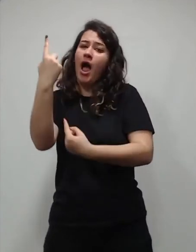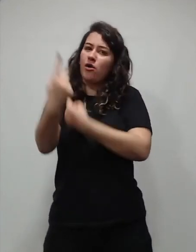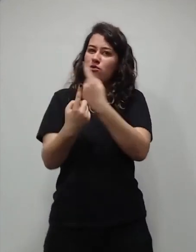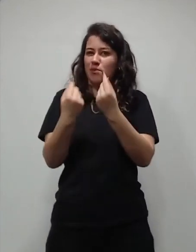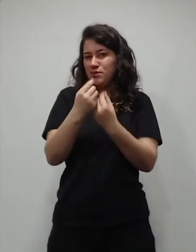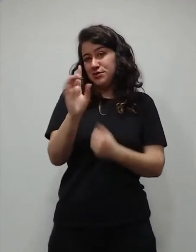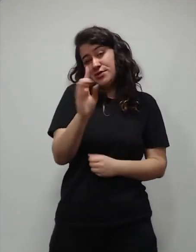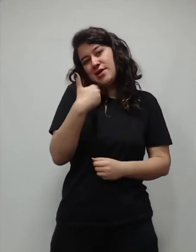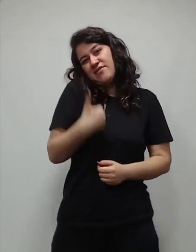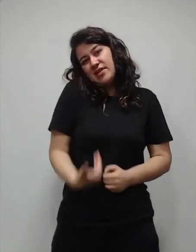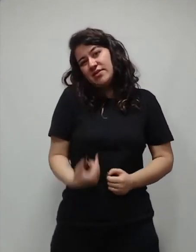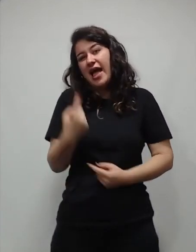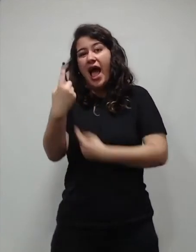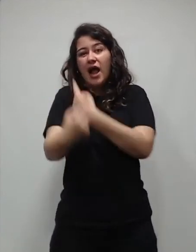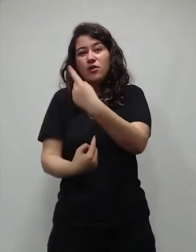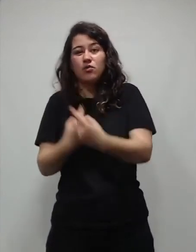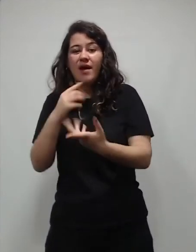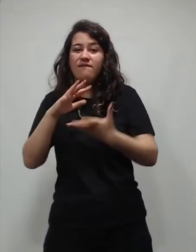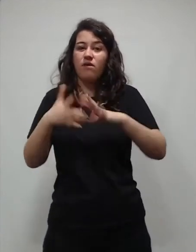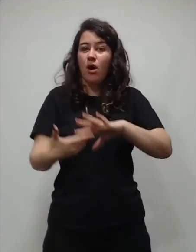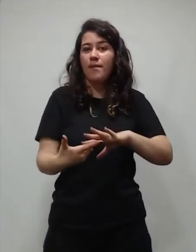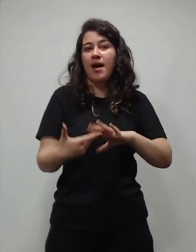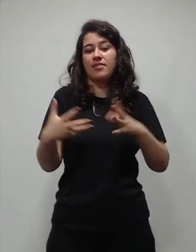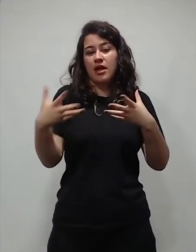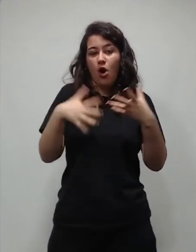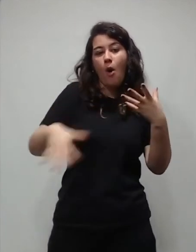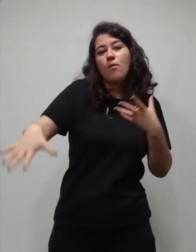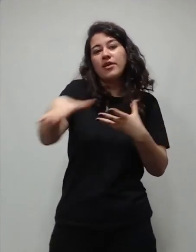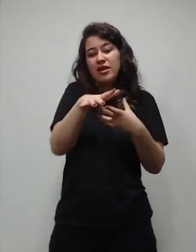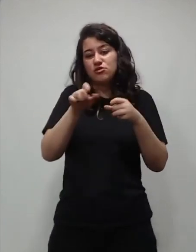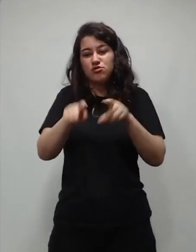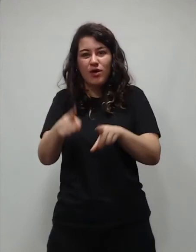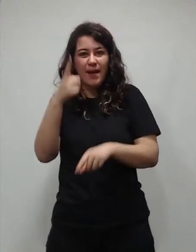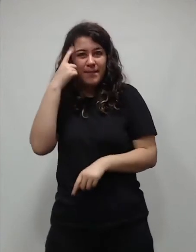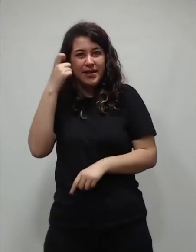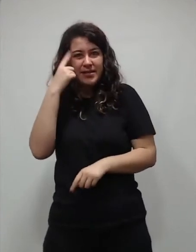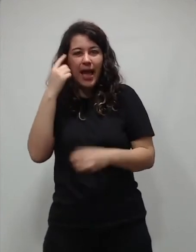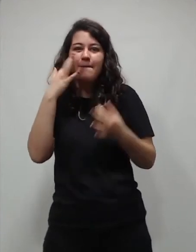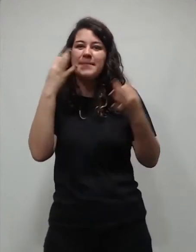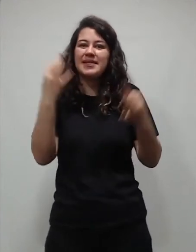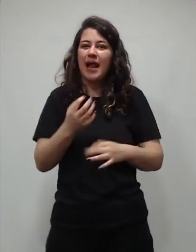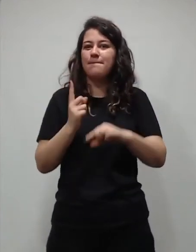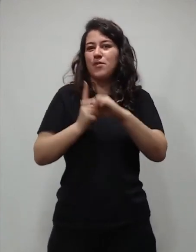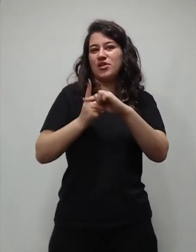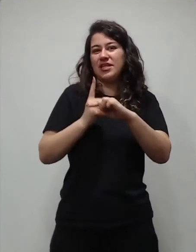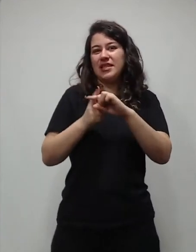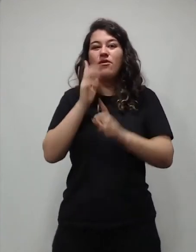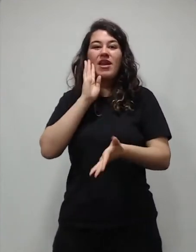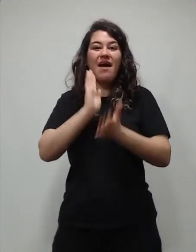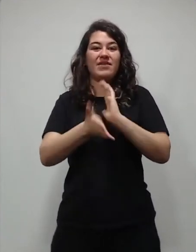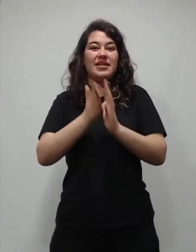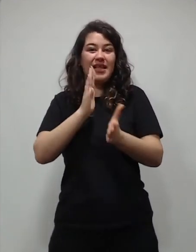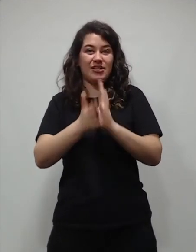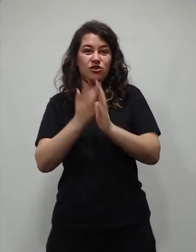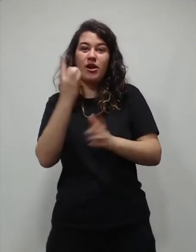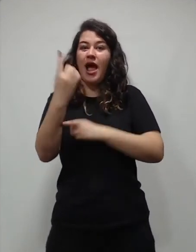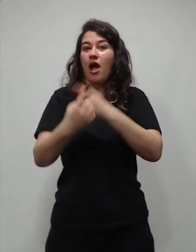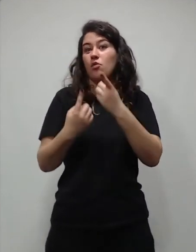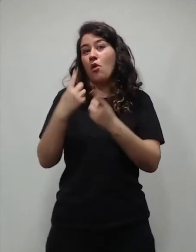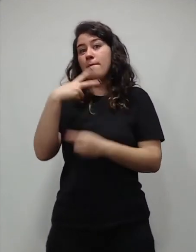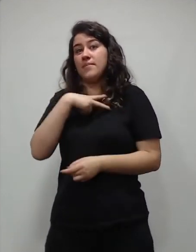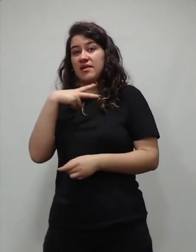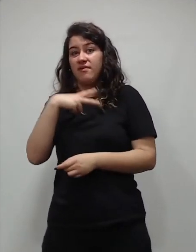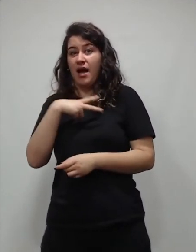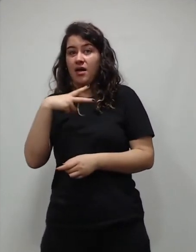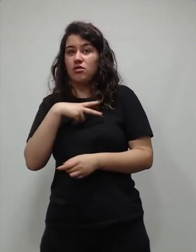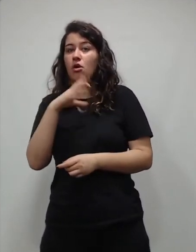no muchos lamentablemente, muchos dispositivos comunitarios. En particular queremos señalar dispositivos de rehabilitación, algunos privados